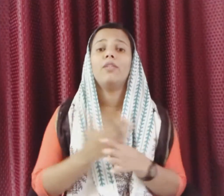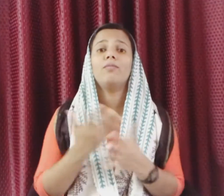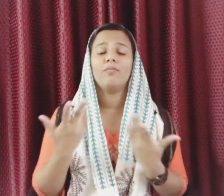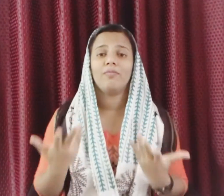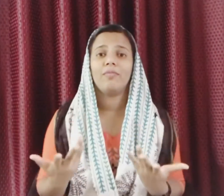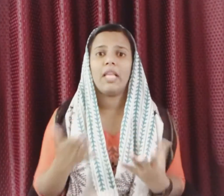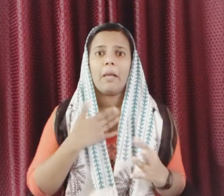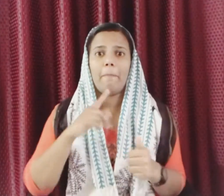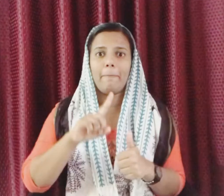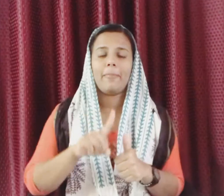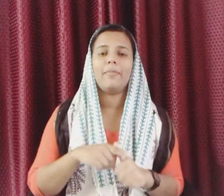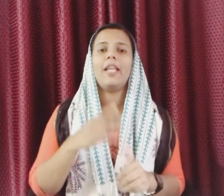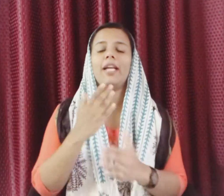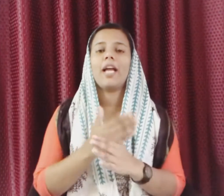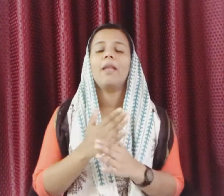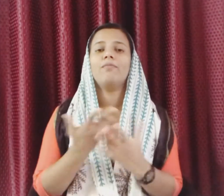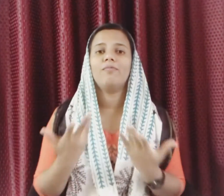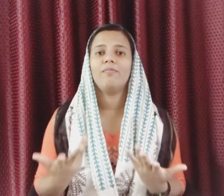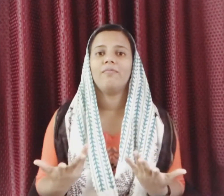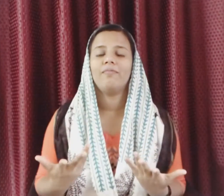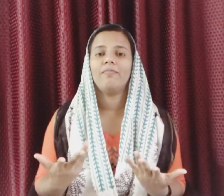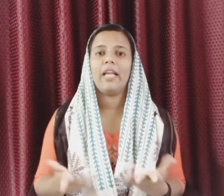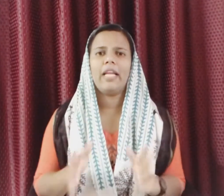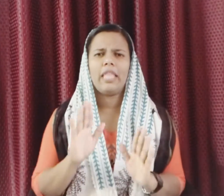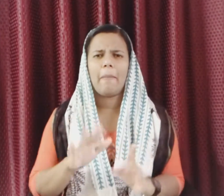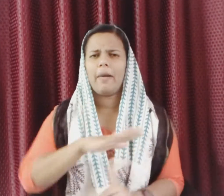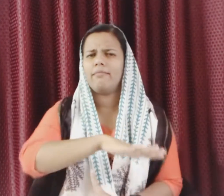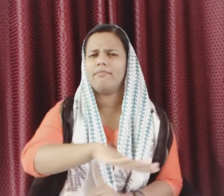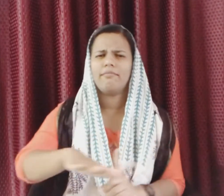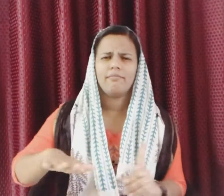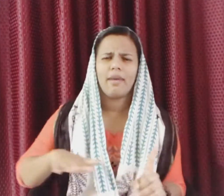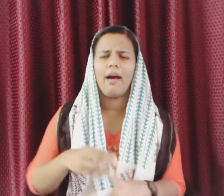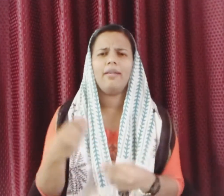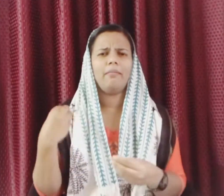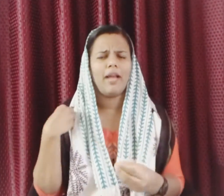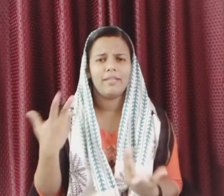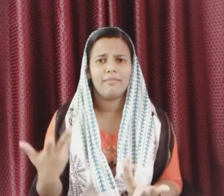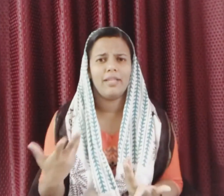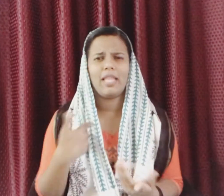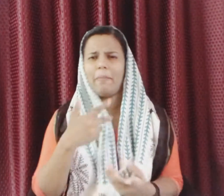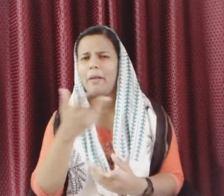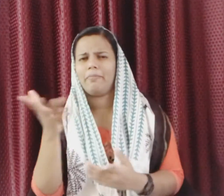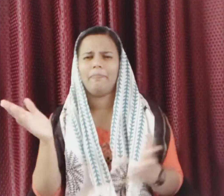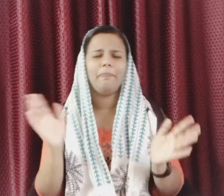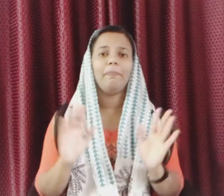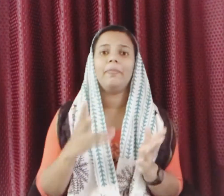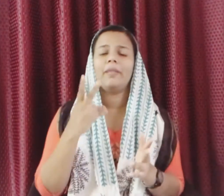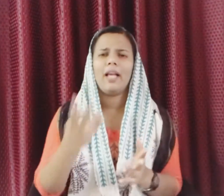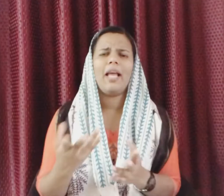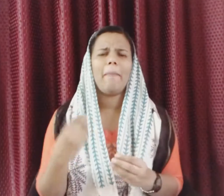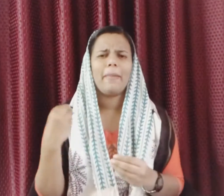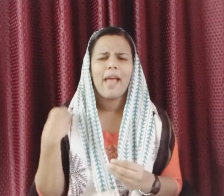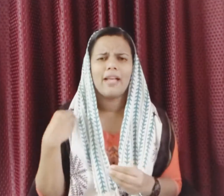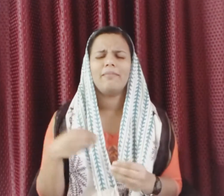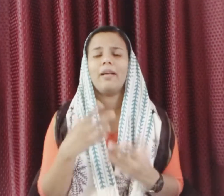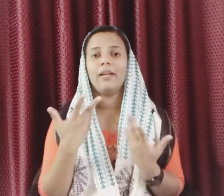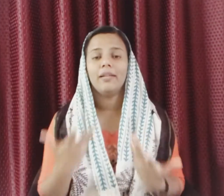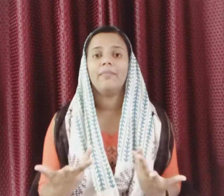നമ്മൾ ചെയ്യേണ്ട പ്രധാനപ്പെട്ട ഒരു കാര്യമാണ്, നമ്മൾ അമേൻ സാഹചര്യം എന്തുമായിക്കോട്ടെ, നമ്മുടെ ചുറ്റുപാടുകളിൽ അവസ്ഥകൾ